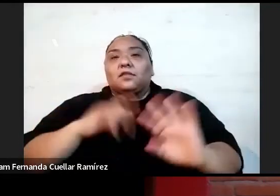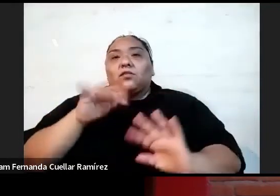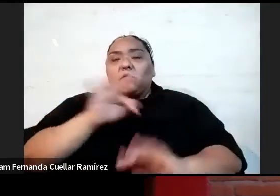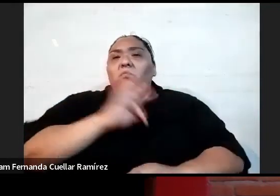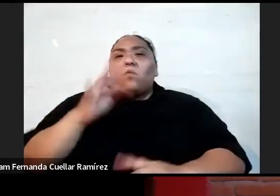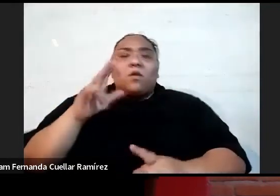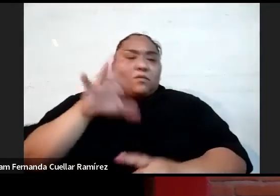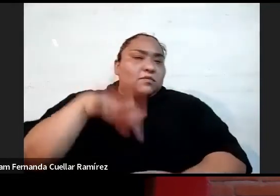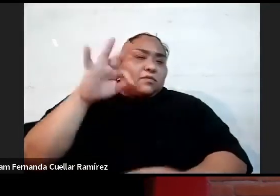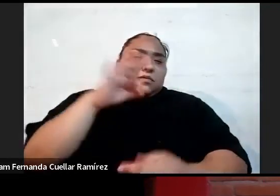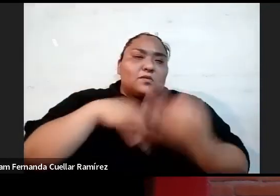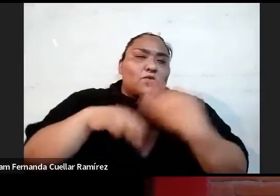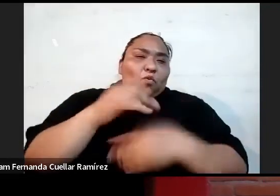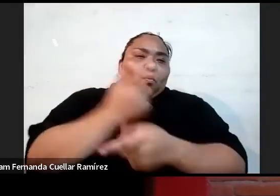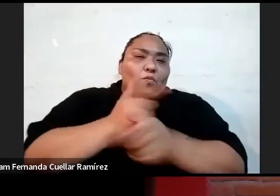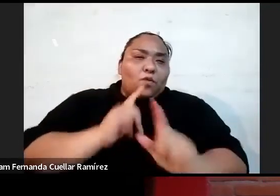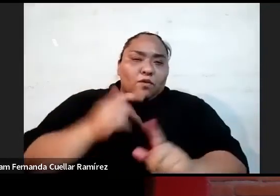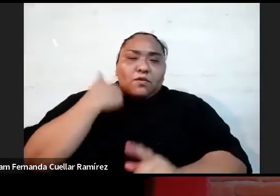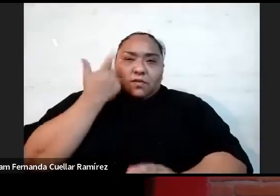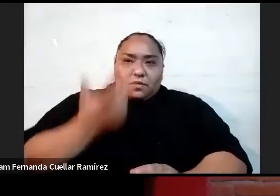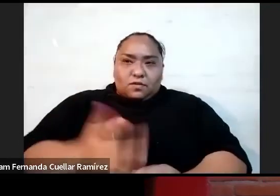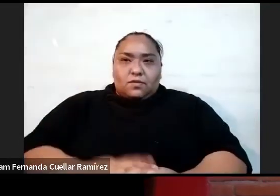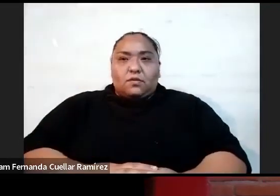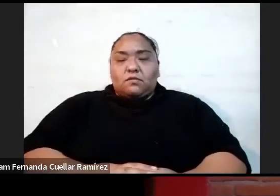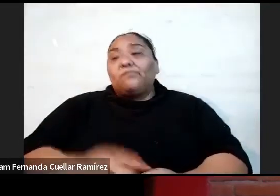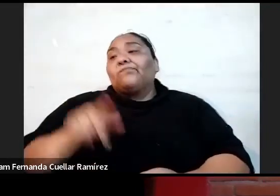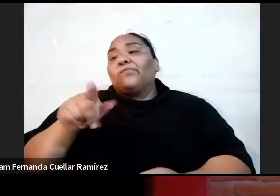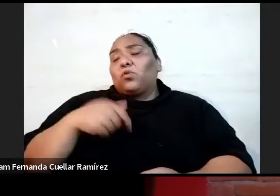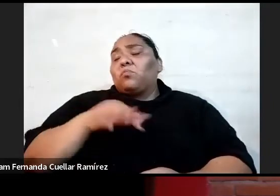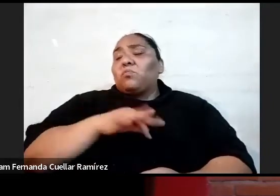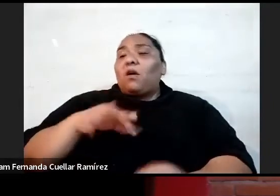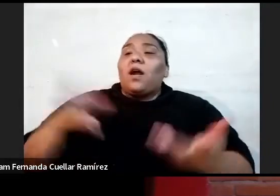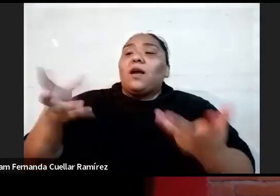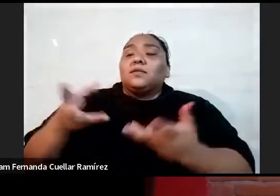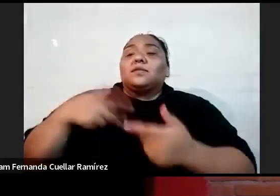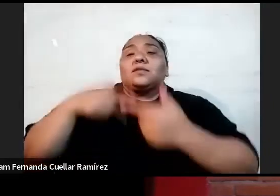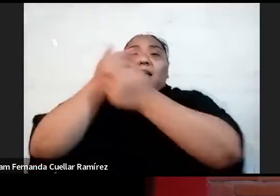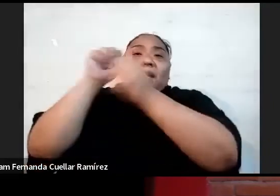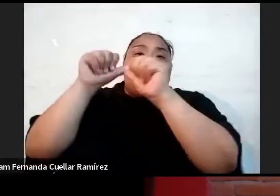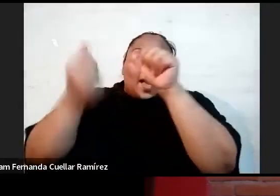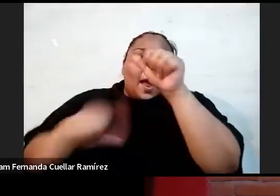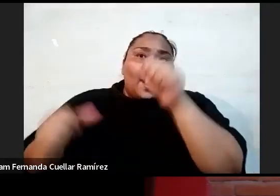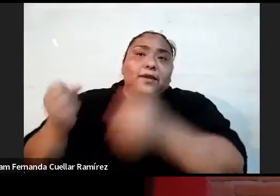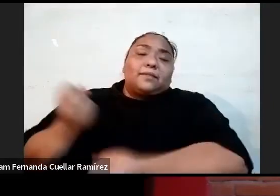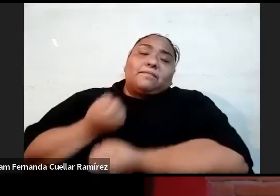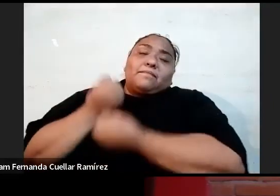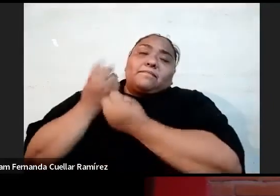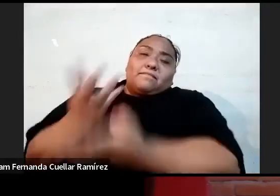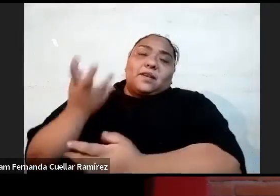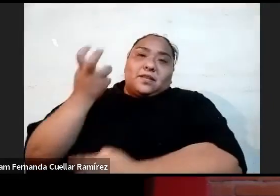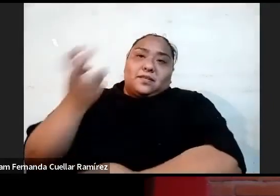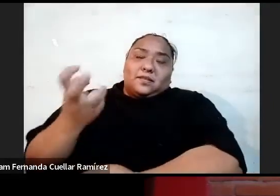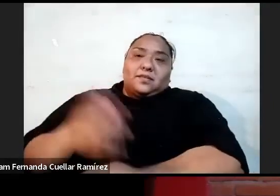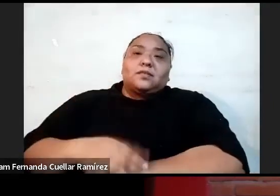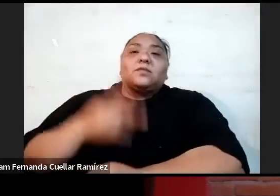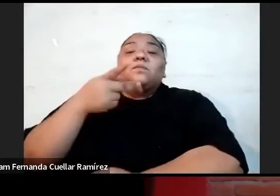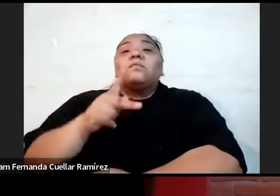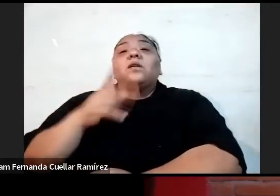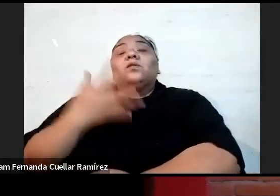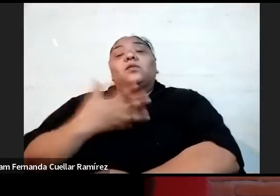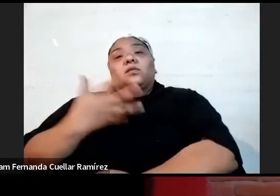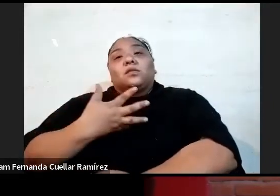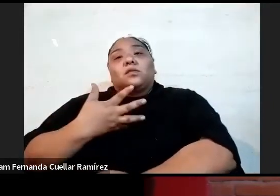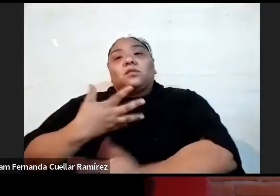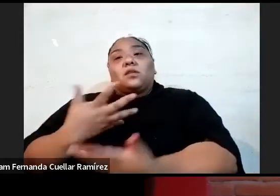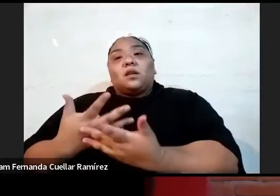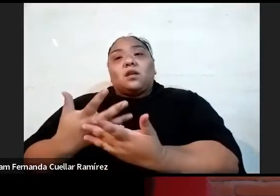arte, ¿no? Y es que a lo mejor sí puedes hacer esto y te puedes expresar de esta manera. Pero tener opciones creo que